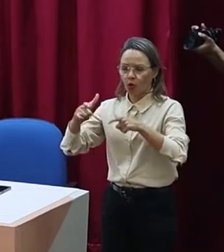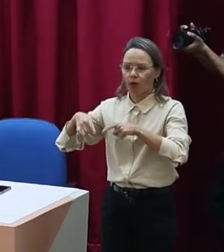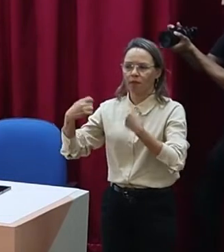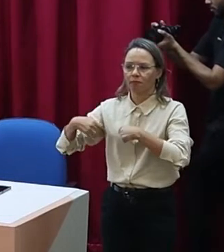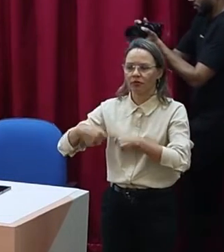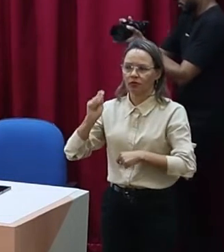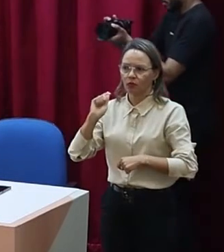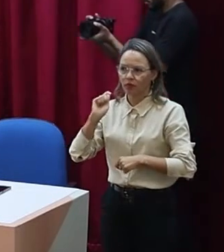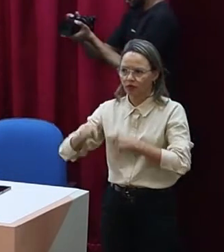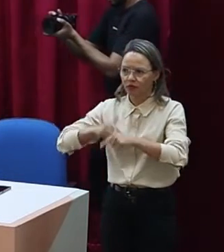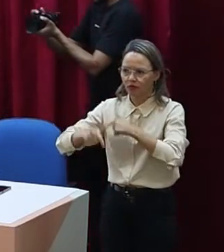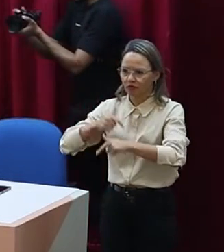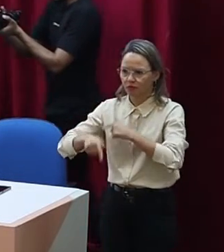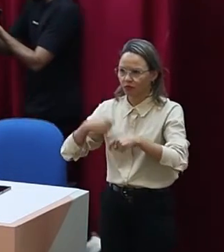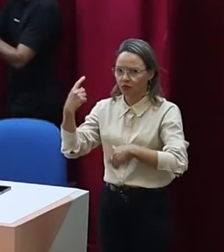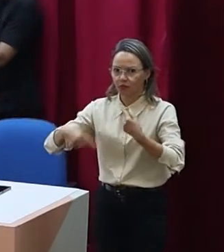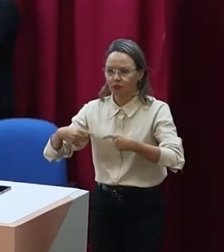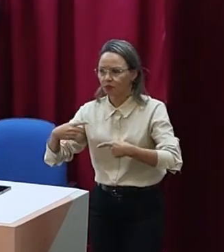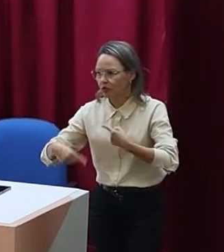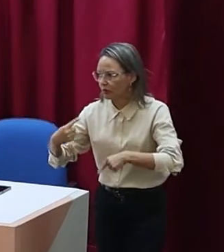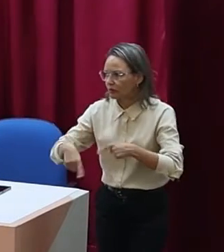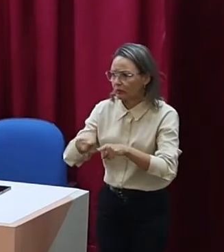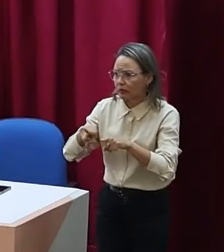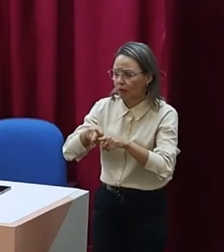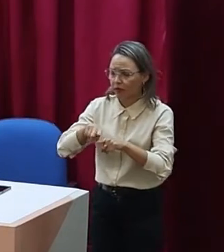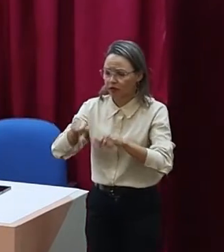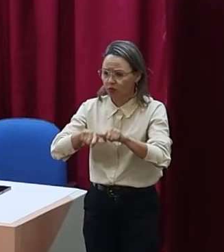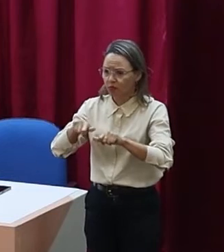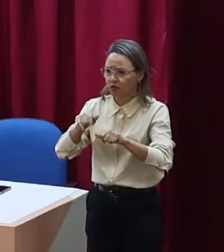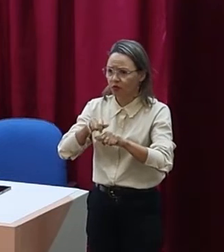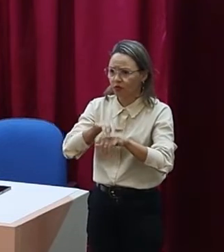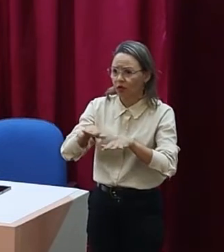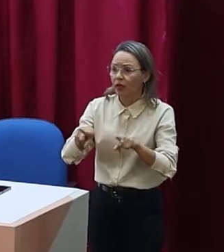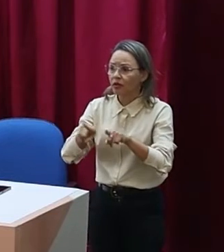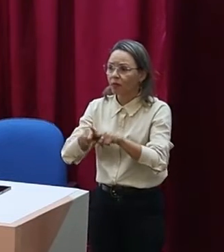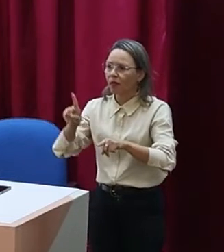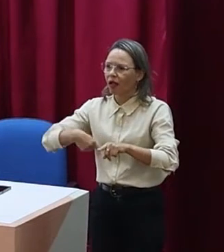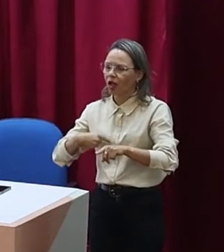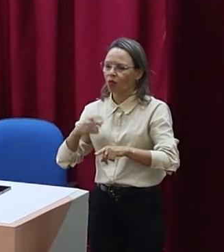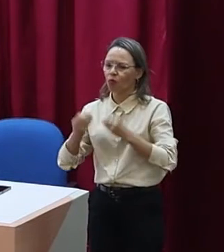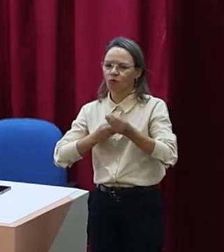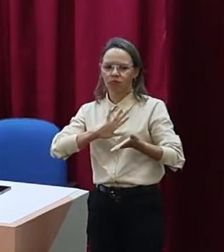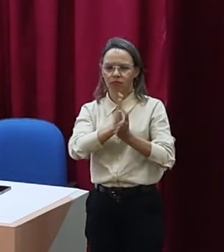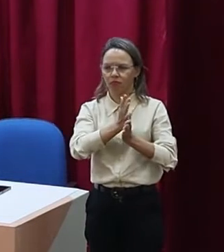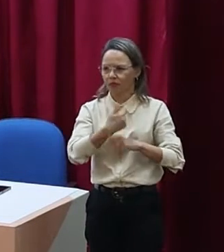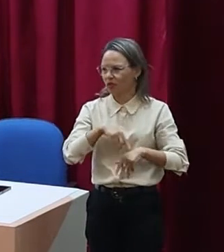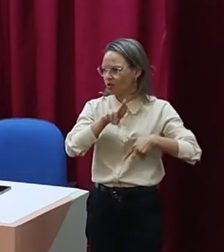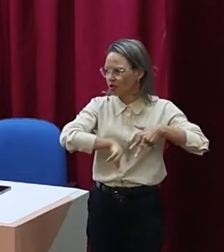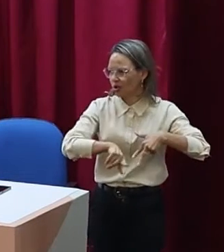políticas necessariamente que sanem a questão da redistribuição, além de serem frequentemente alvo de discriminação de